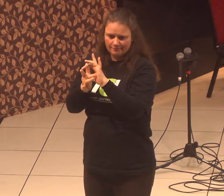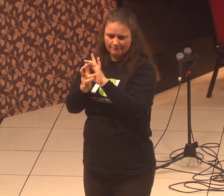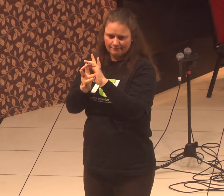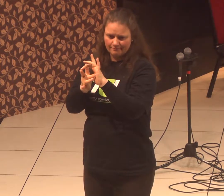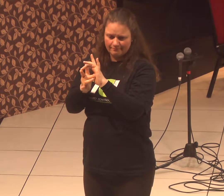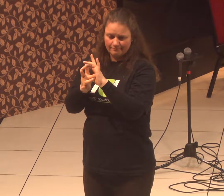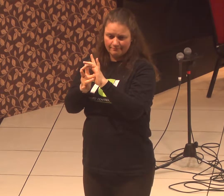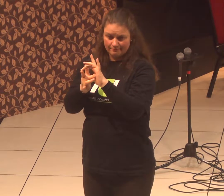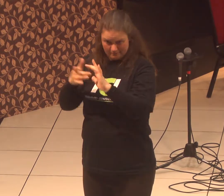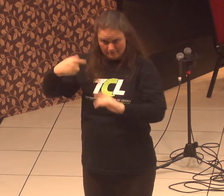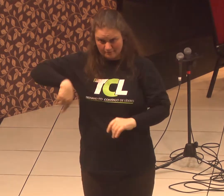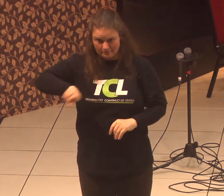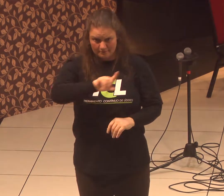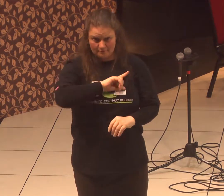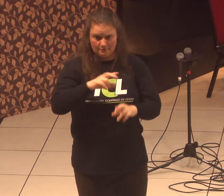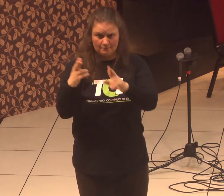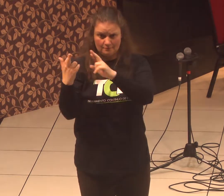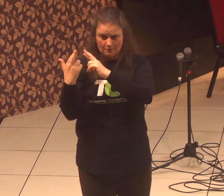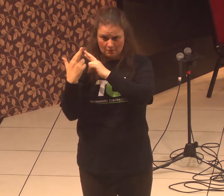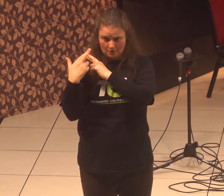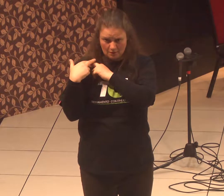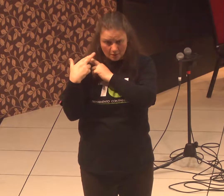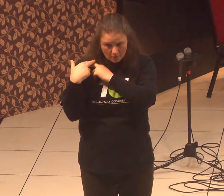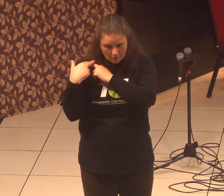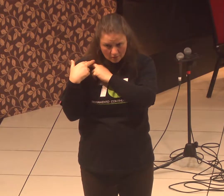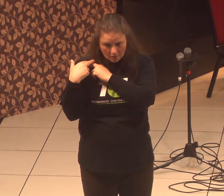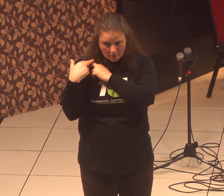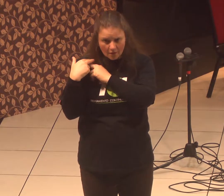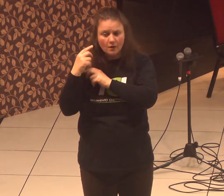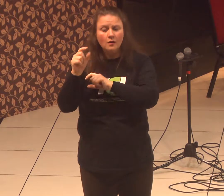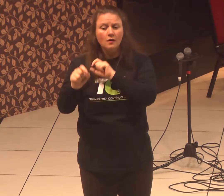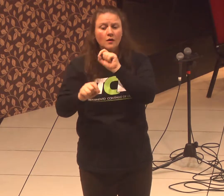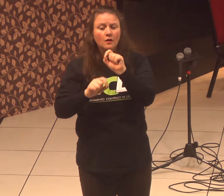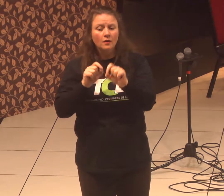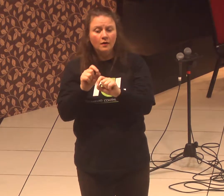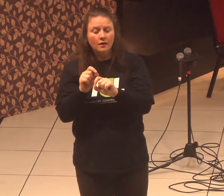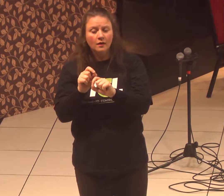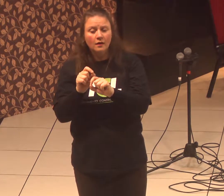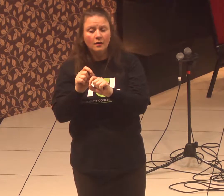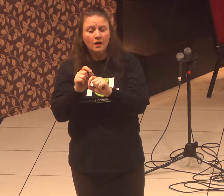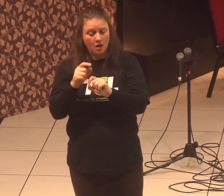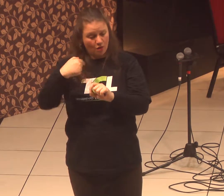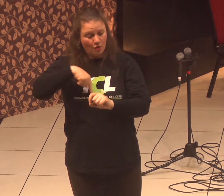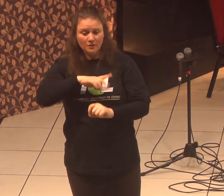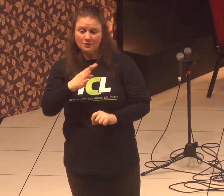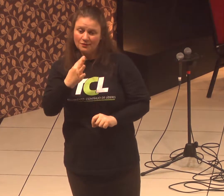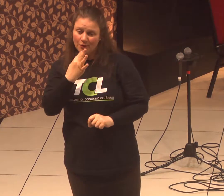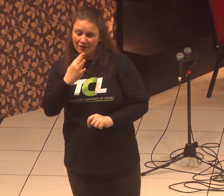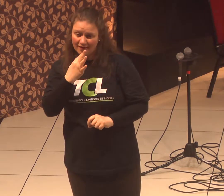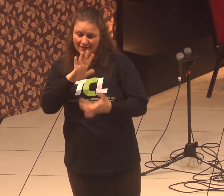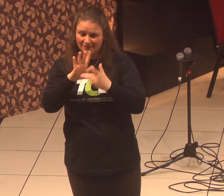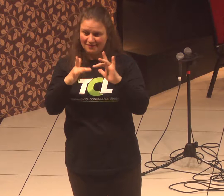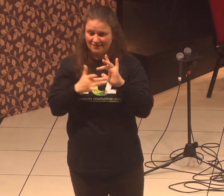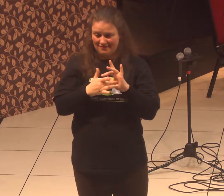Nós, eu e você, a gente tem quem as pessoas precisam. Nós podemos